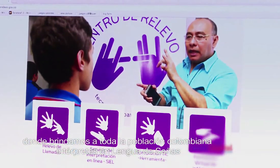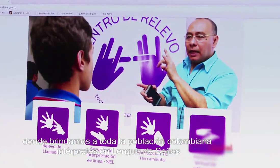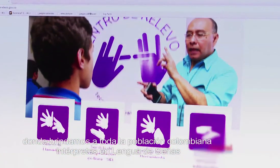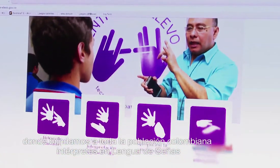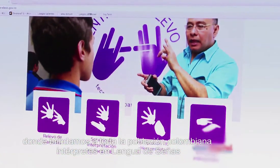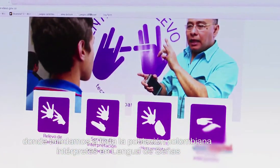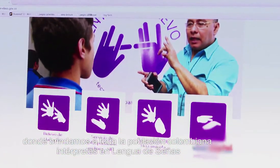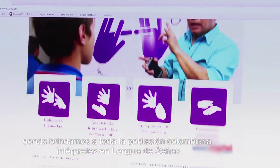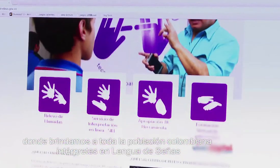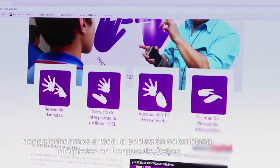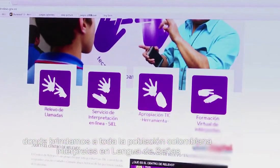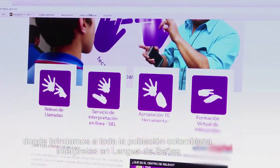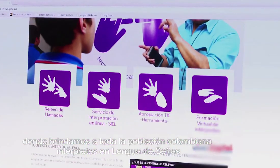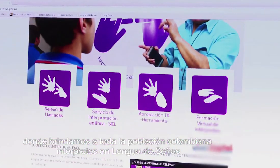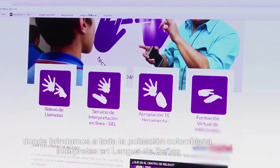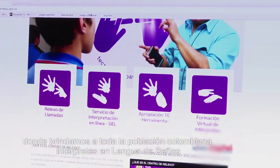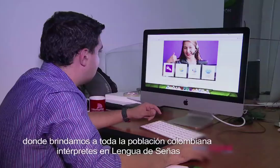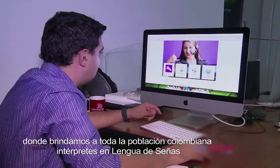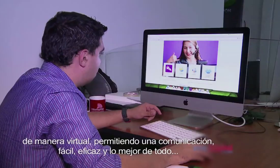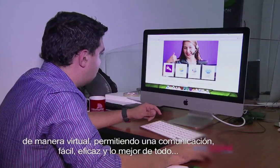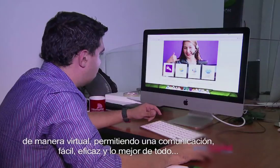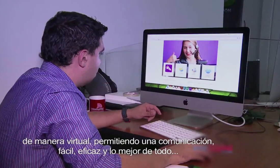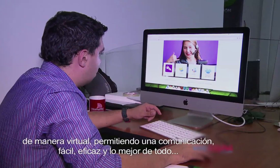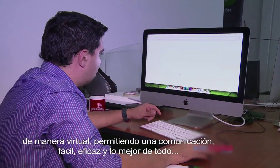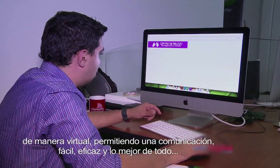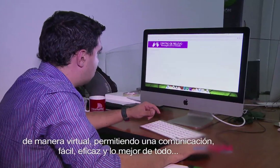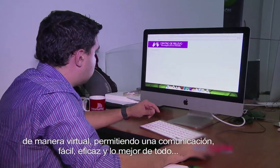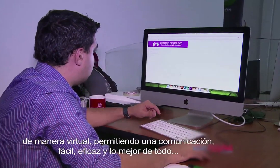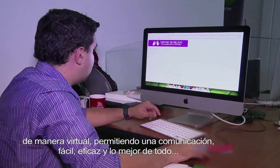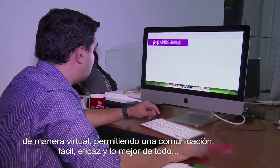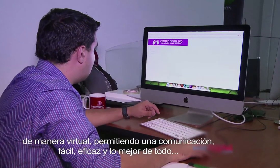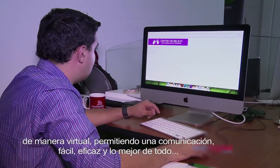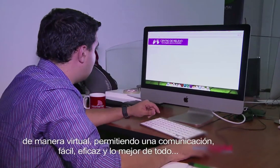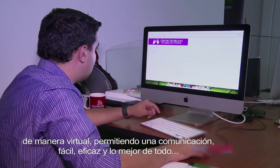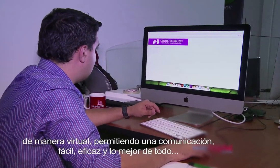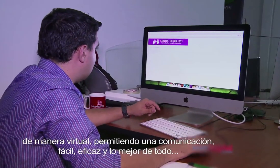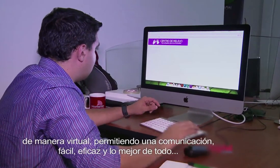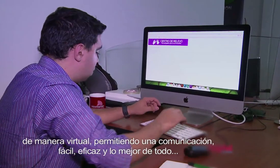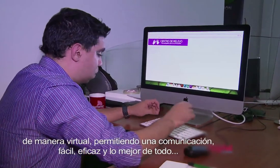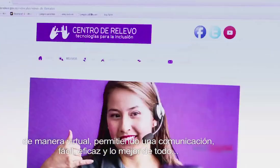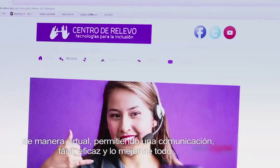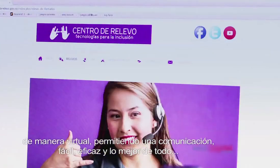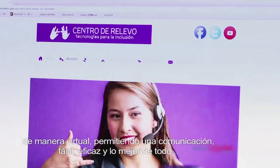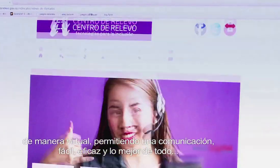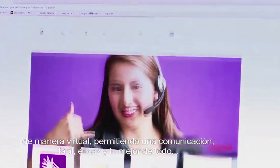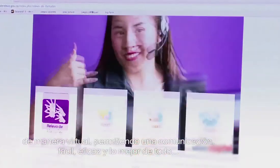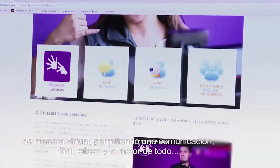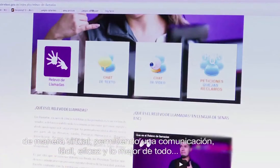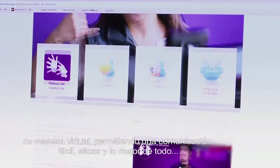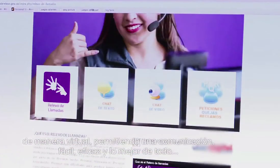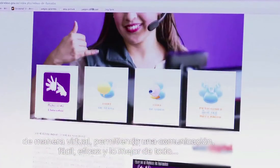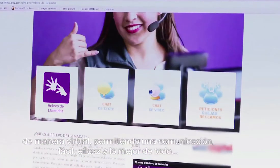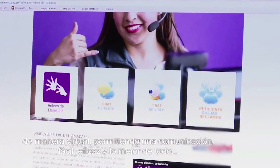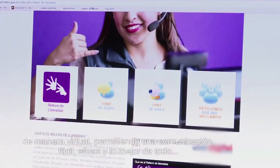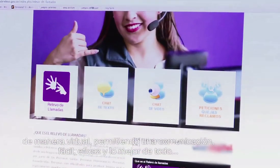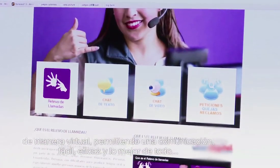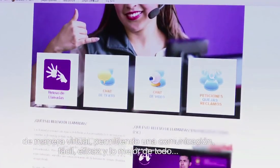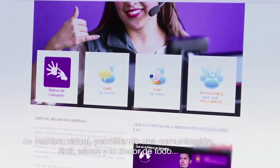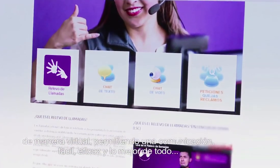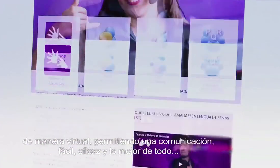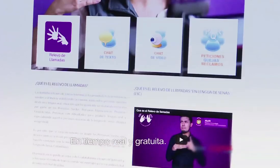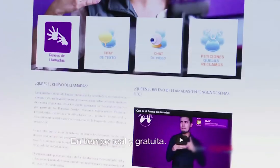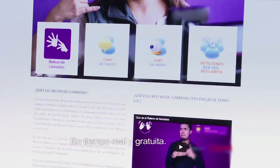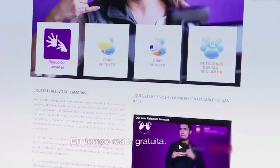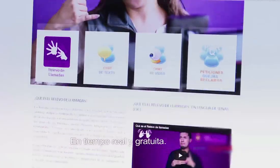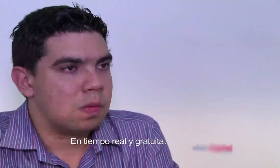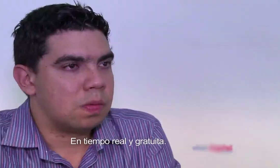población colombiana intérprete de lenguas de señas de manera virtual, permitiendo una comunicación fácil, eficaz y, lo mejor de